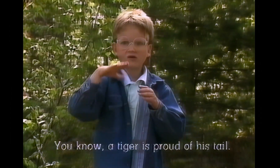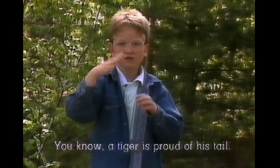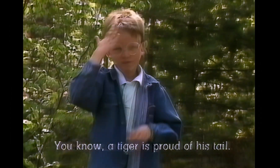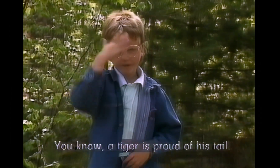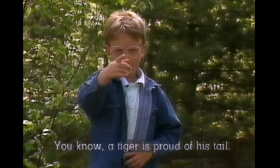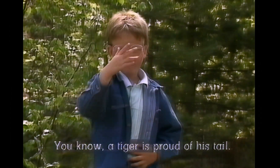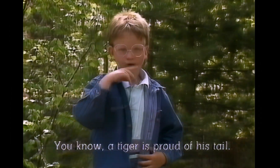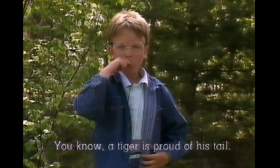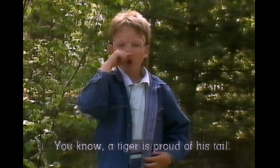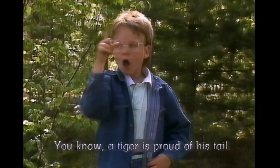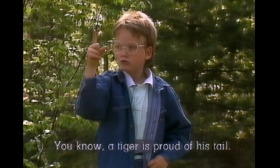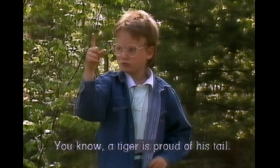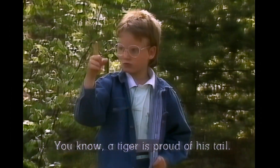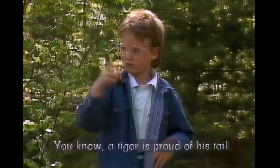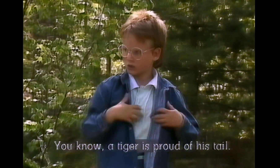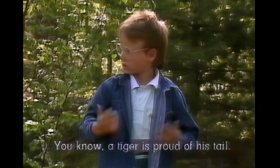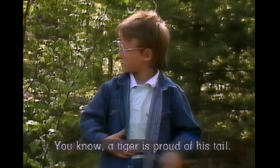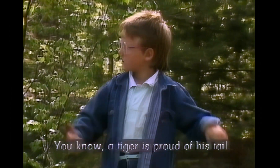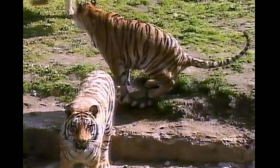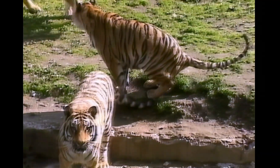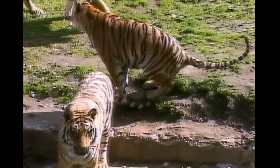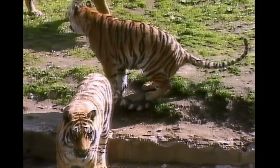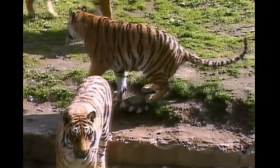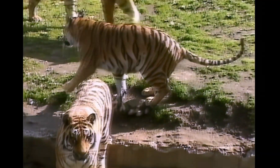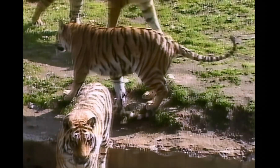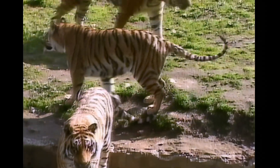Vet ni, tigern är stolt över sin svans.